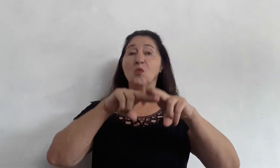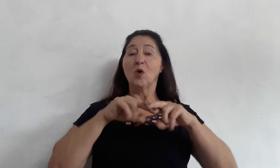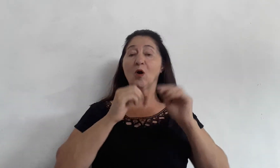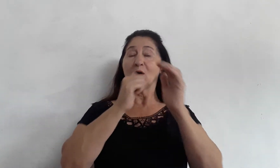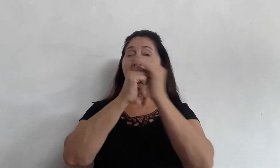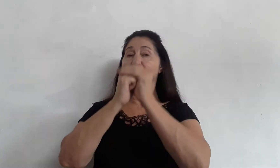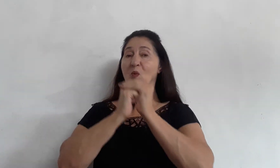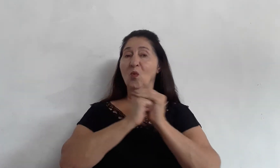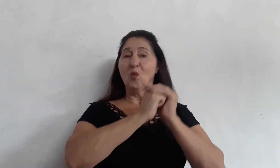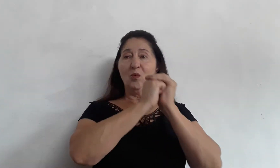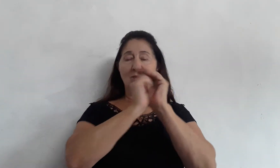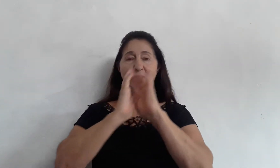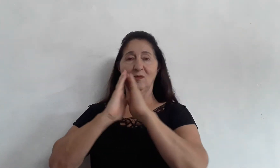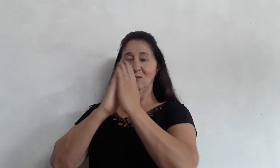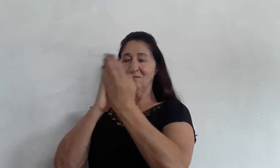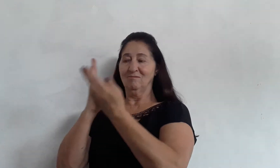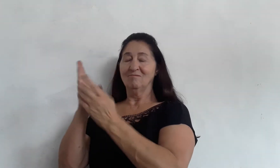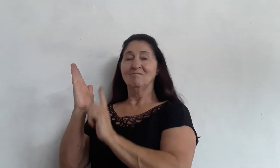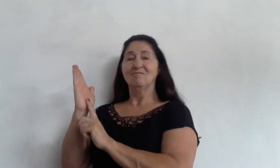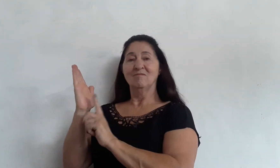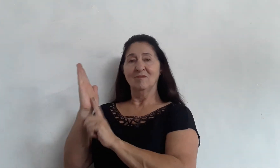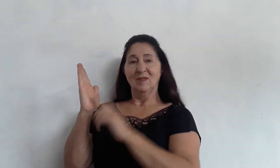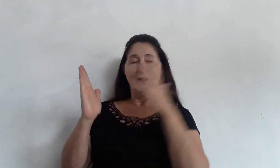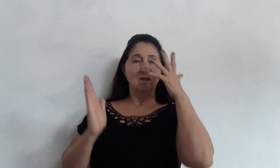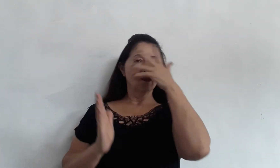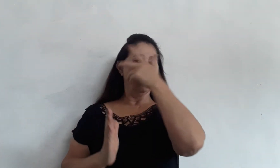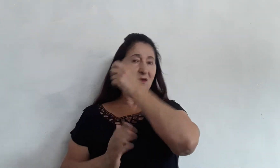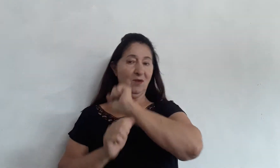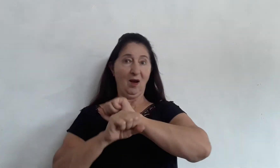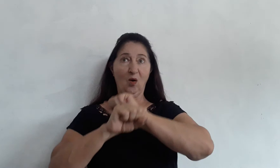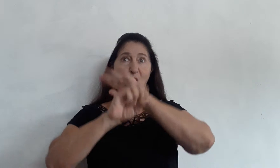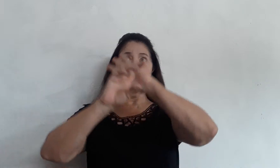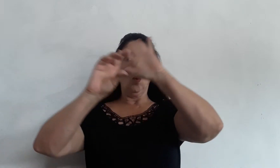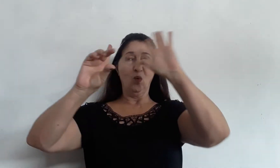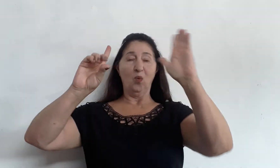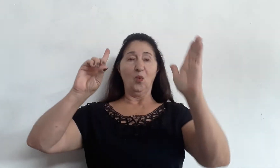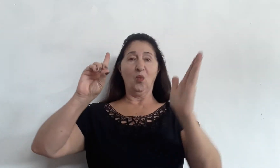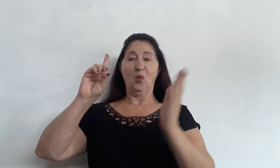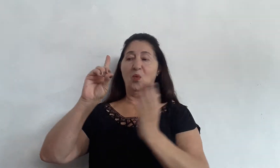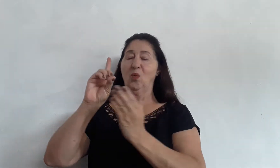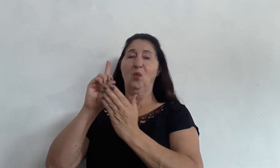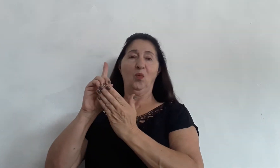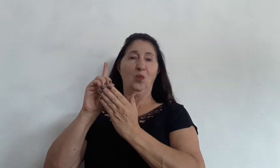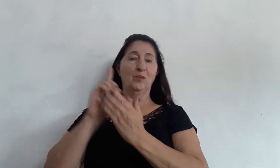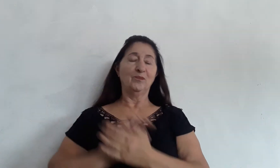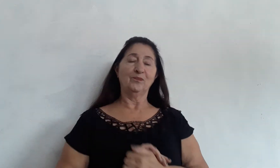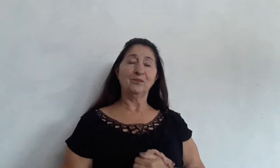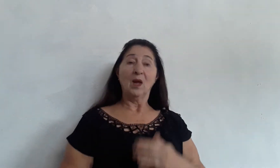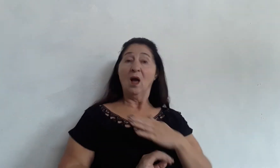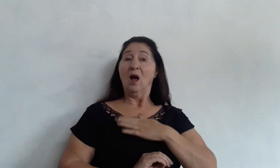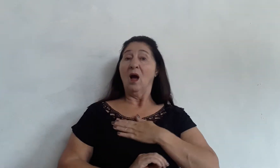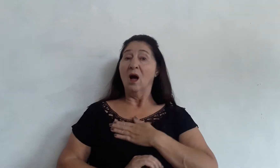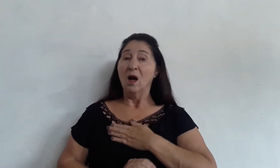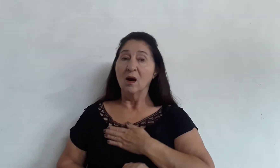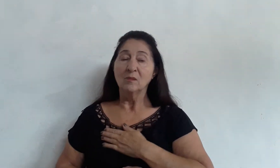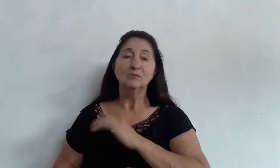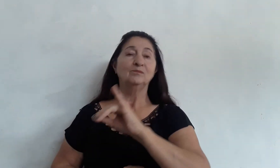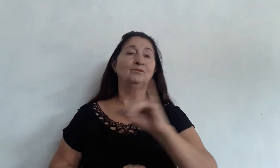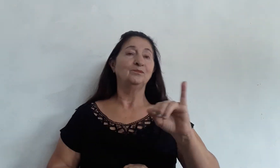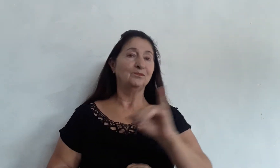salvação. Glória a vós, Senhor. Meus amados irmãos,